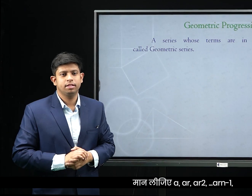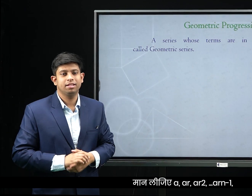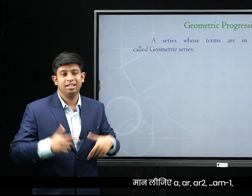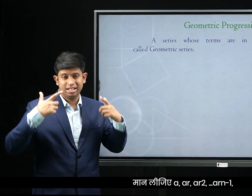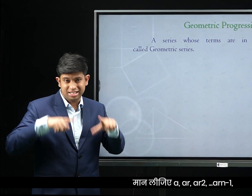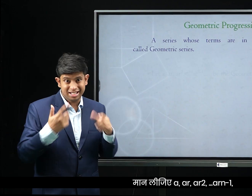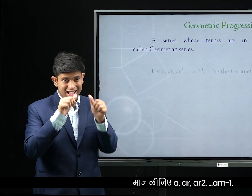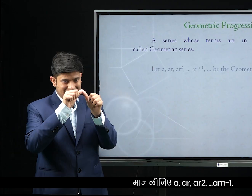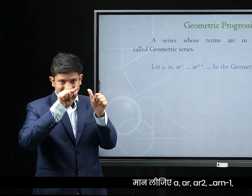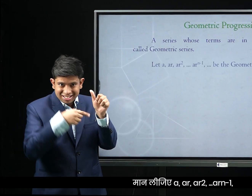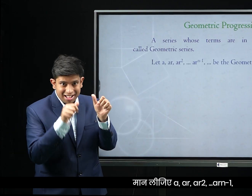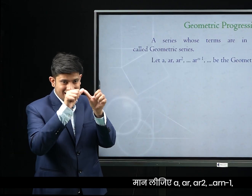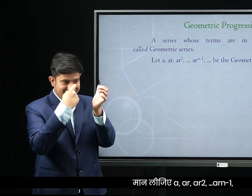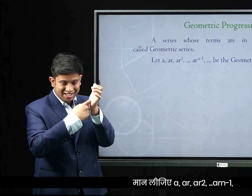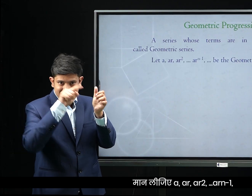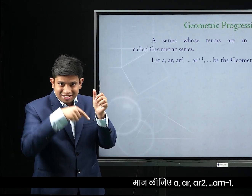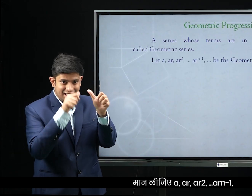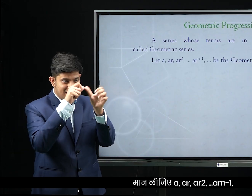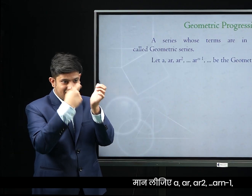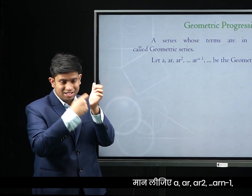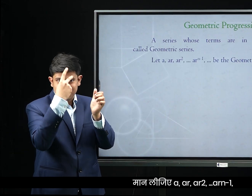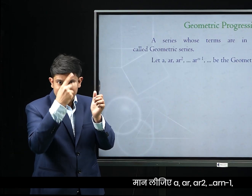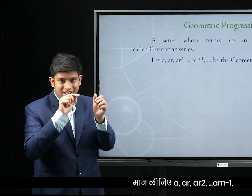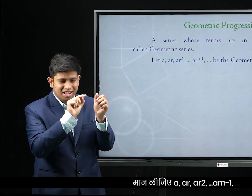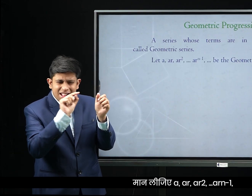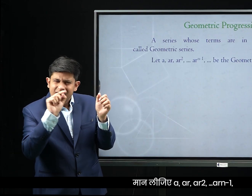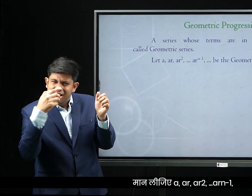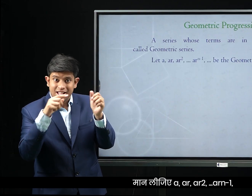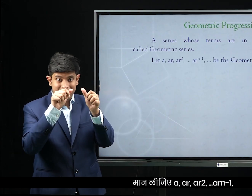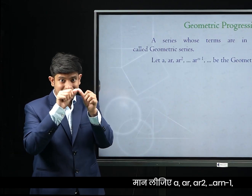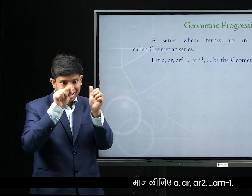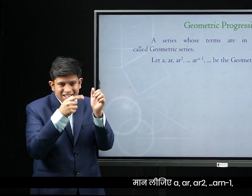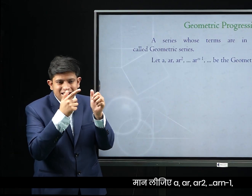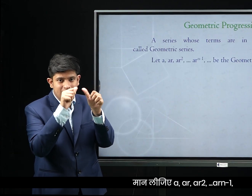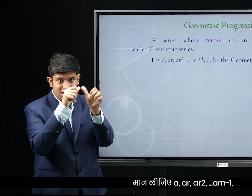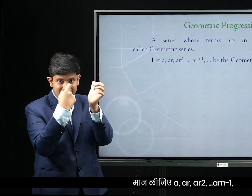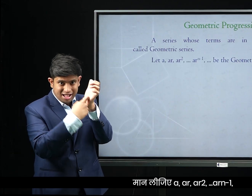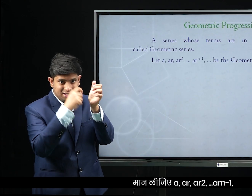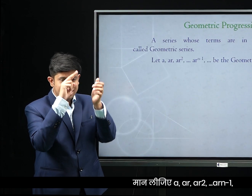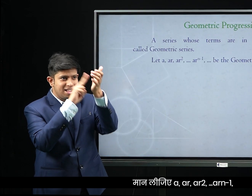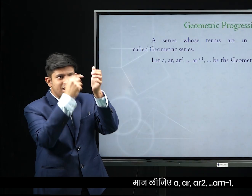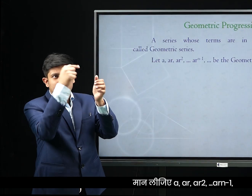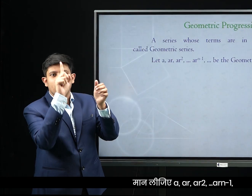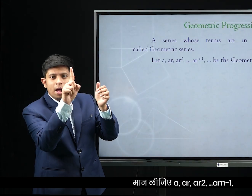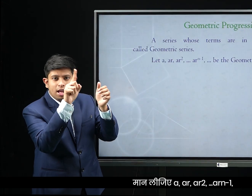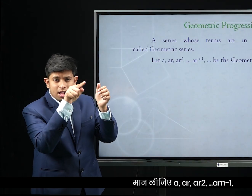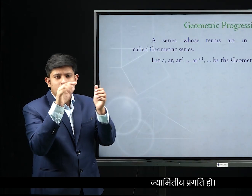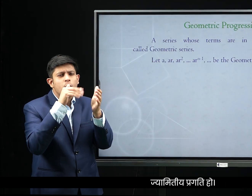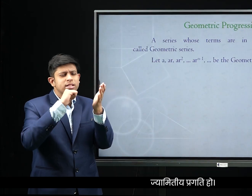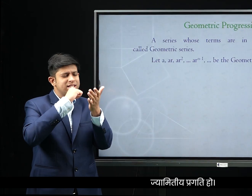मान लीजिए A कामा AR पावर 2 अप टू AR पावर N-1